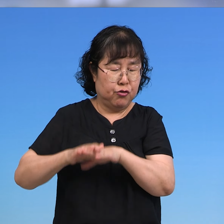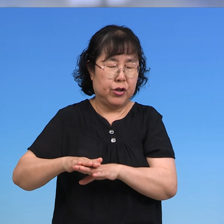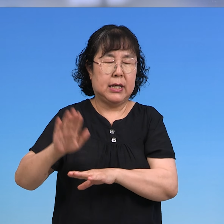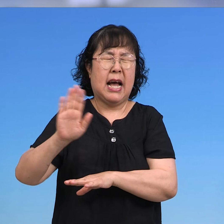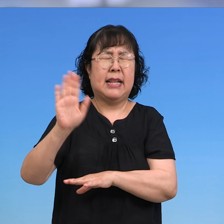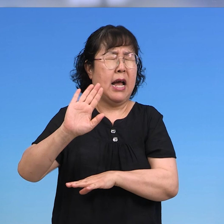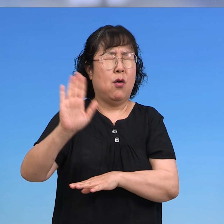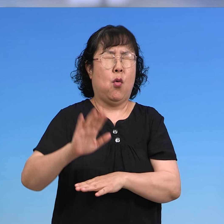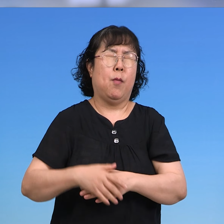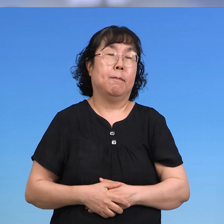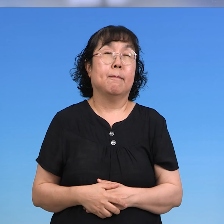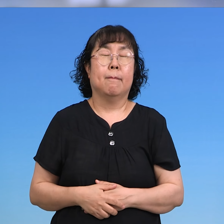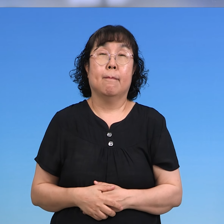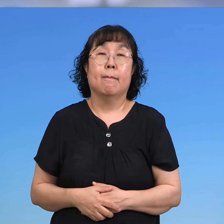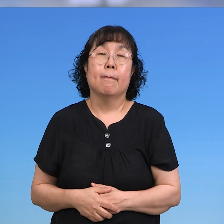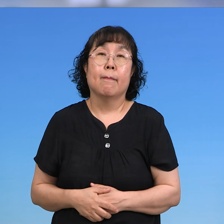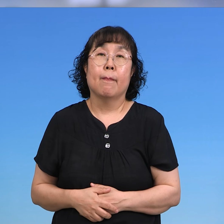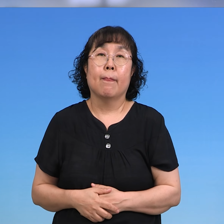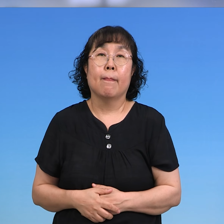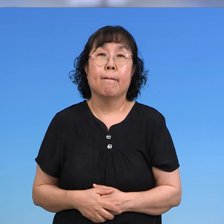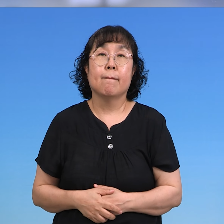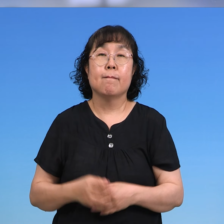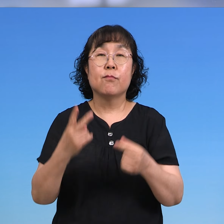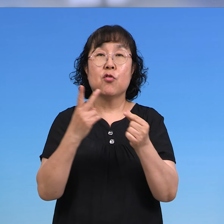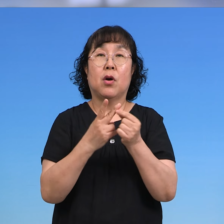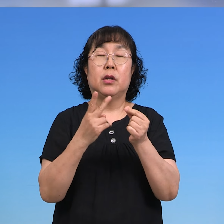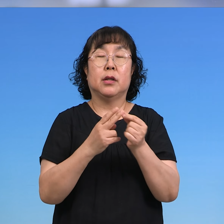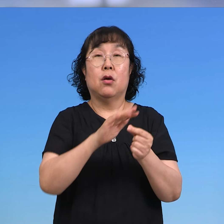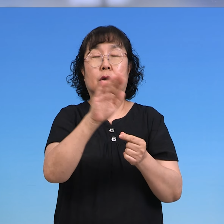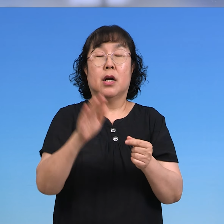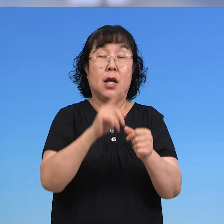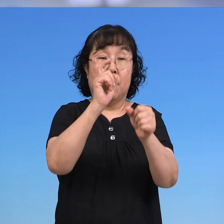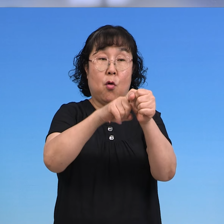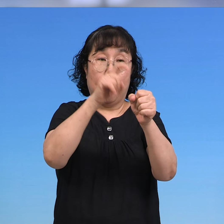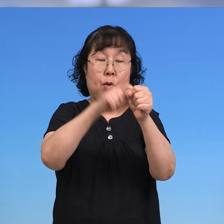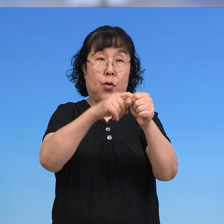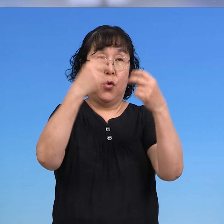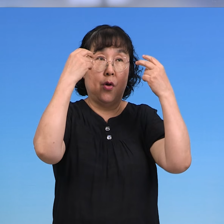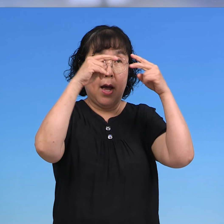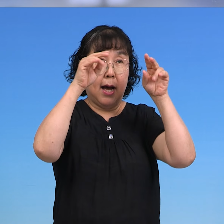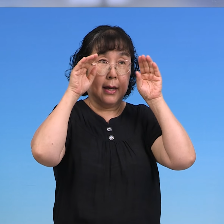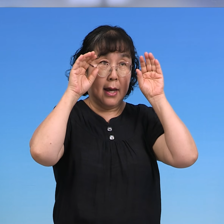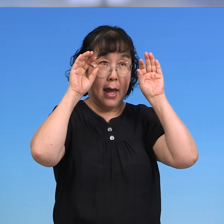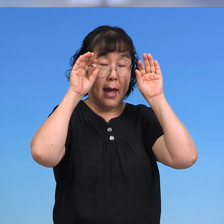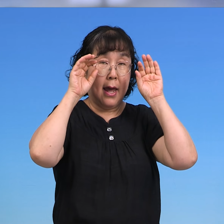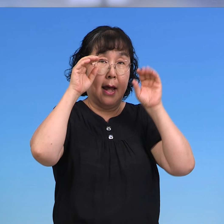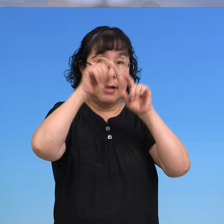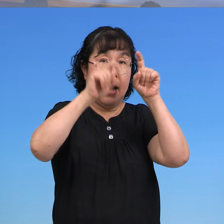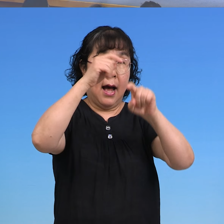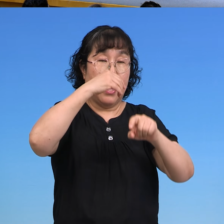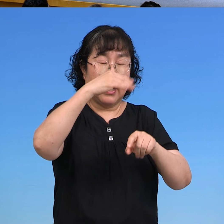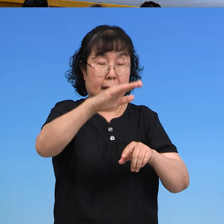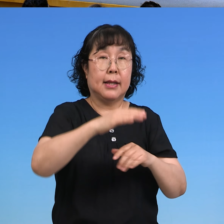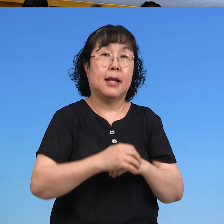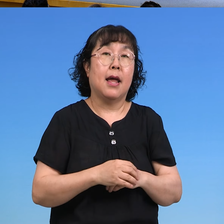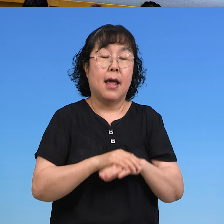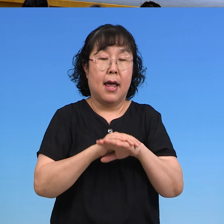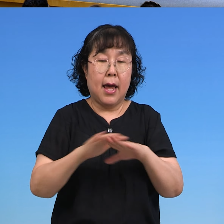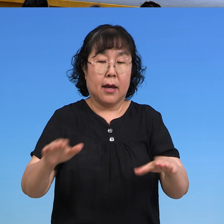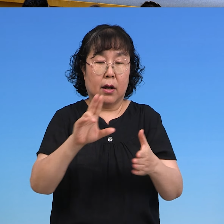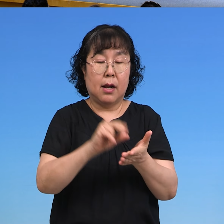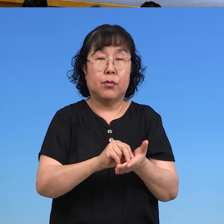그런가 하면 두 번째로 우리가 목표를 향해 나아갈 때에 해결해야 될 내면의 문제가 하나 더 있는데요.